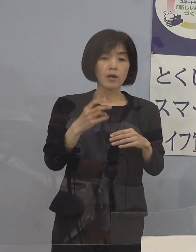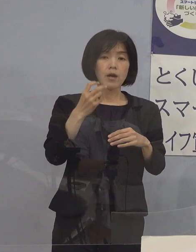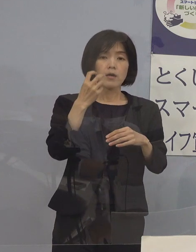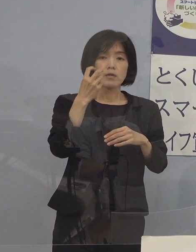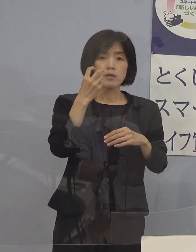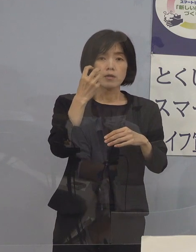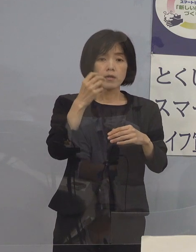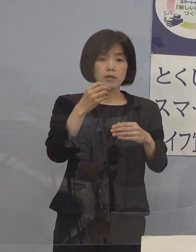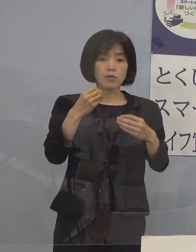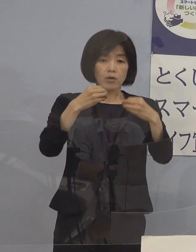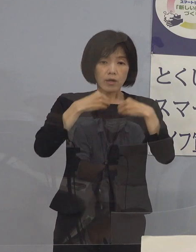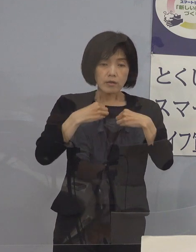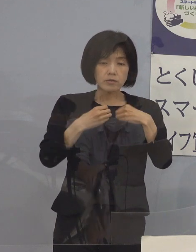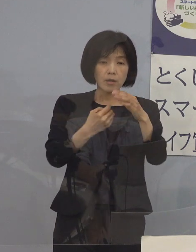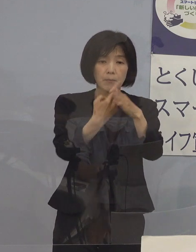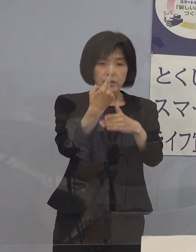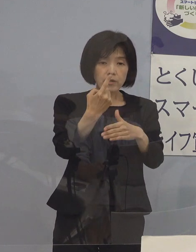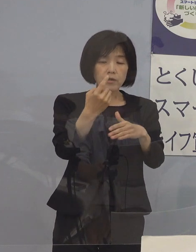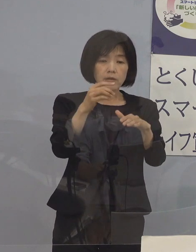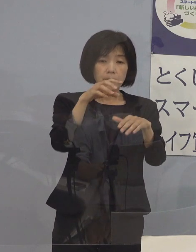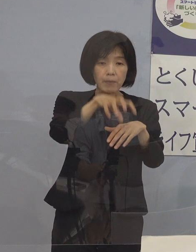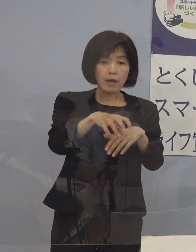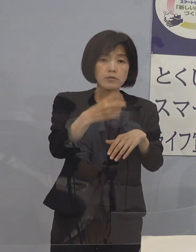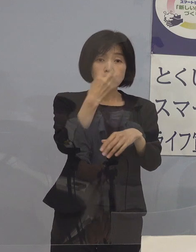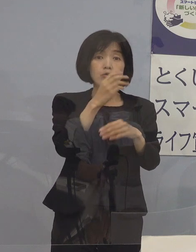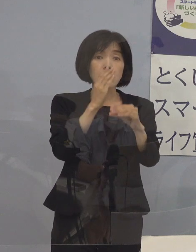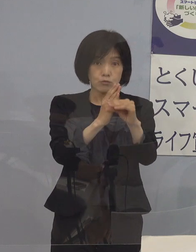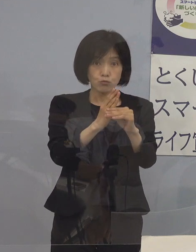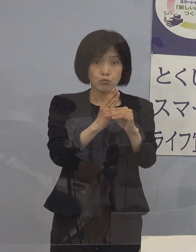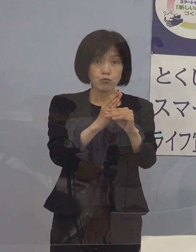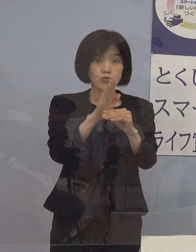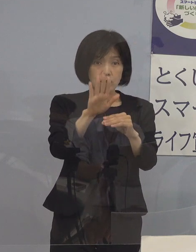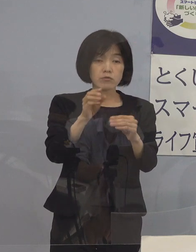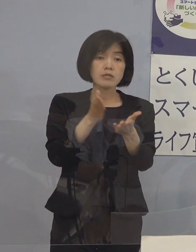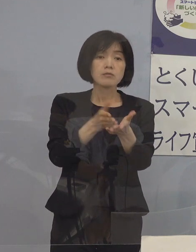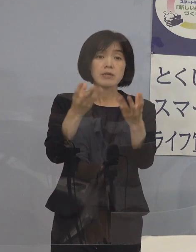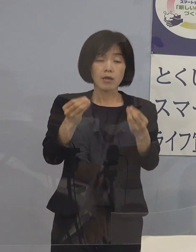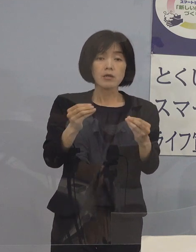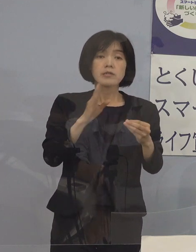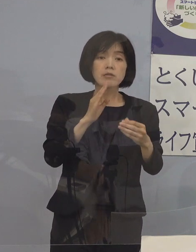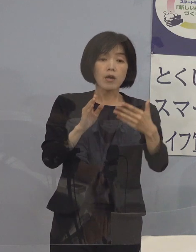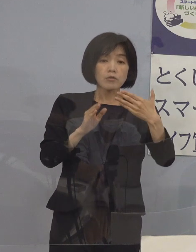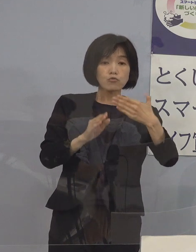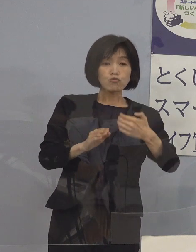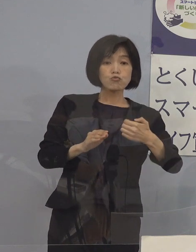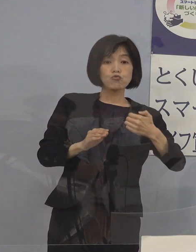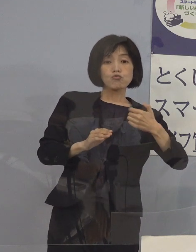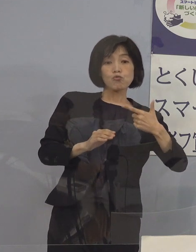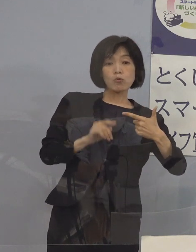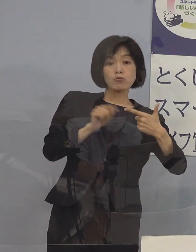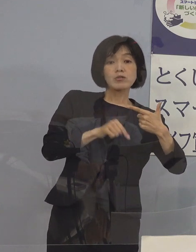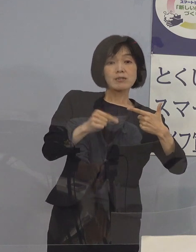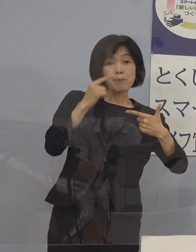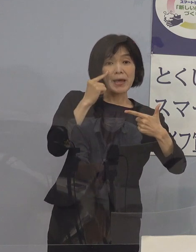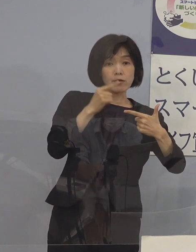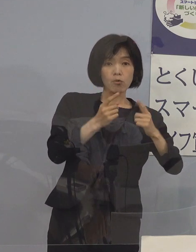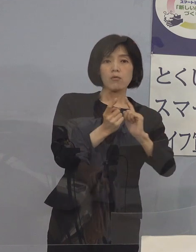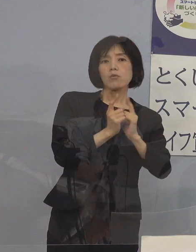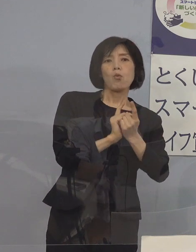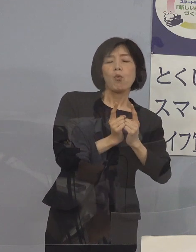中とこのように申し上げましたが、実は96例目の方のいわゆる濃厚接触者